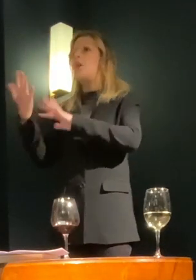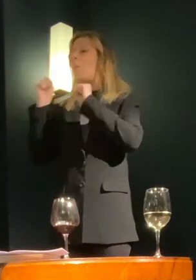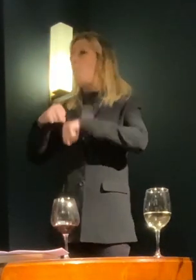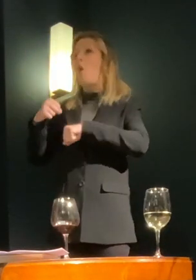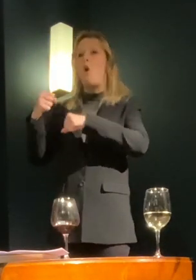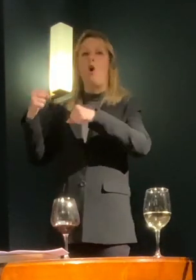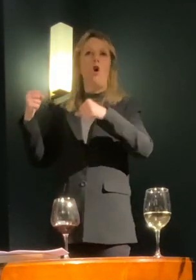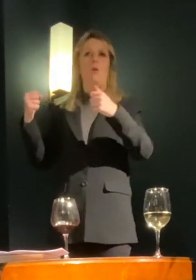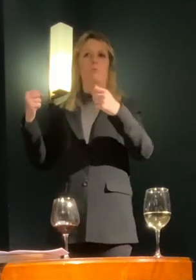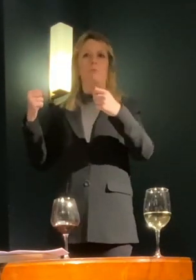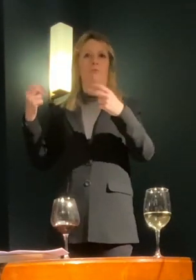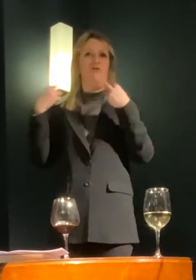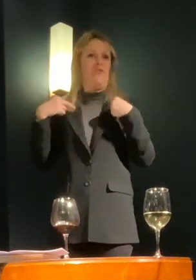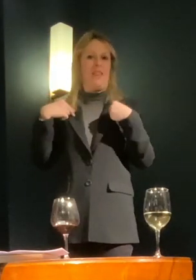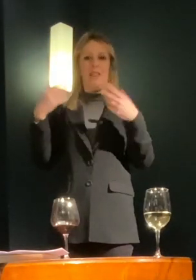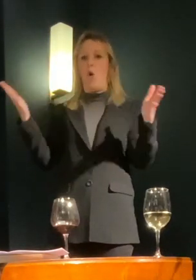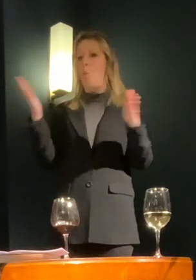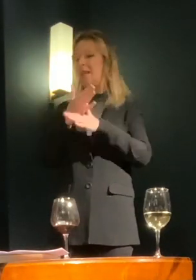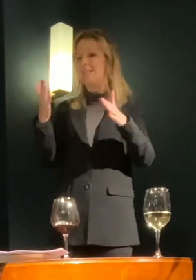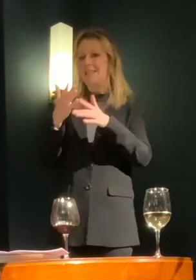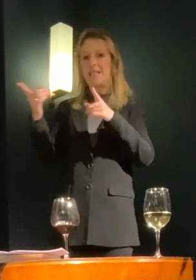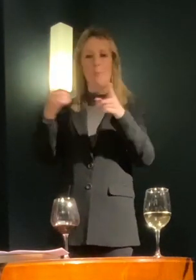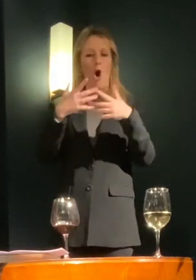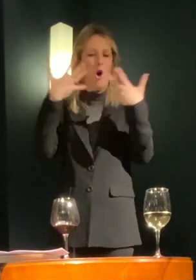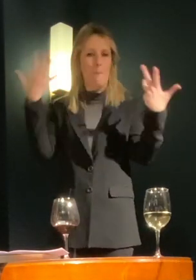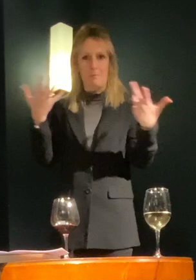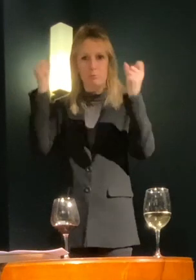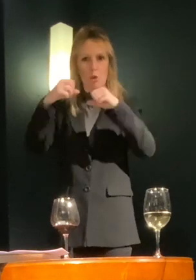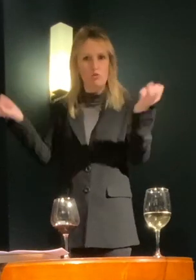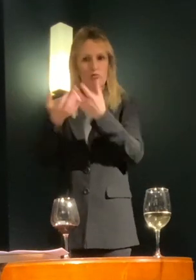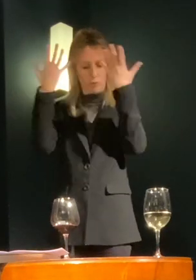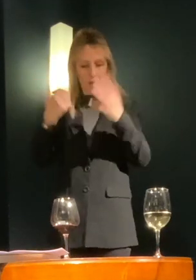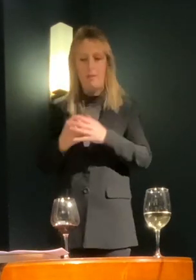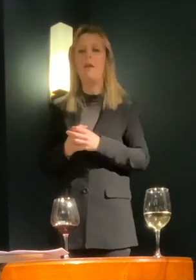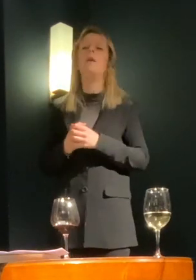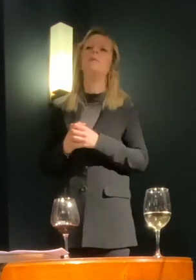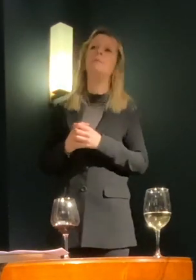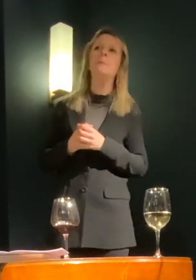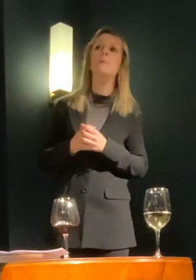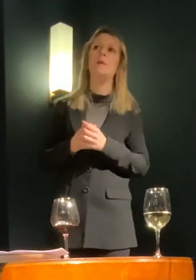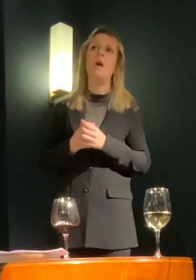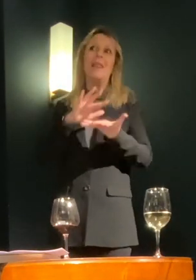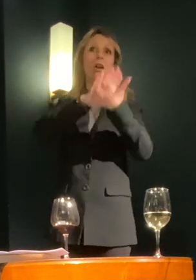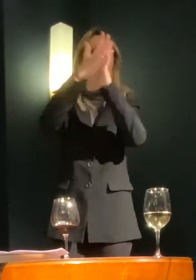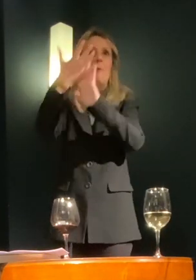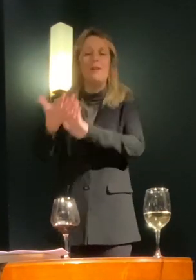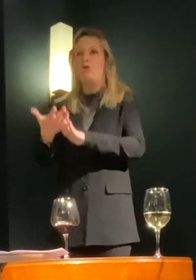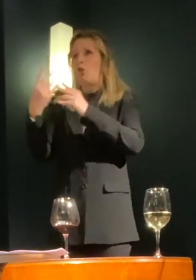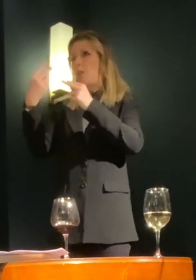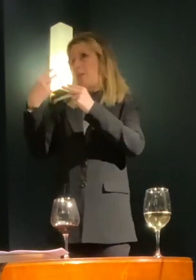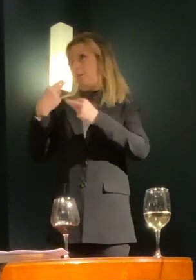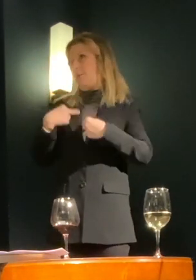la trasformazione è una cosa che si ripete, poi grazie a Dio, perché ci permette di evolverci, la trasformazione, per cui senza trasformazione saremmo